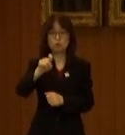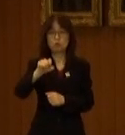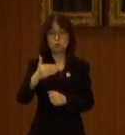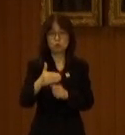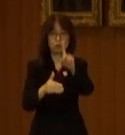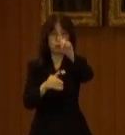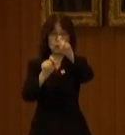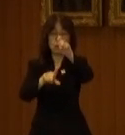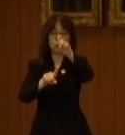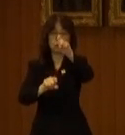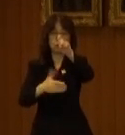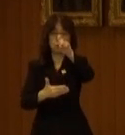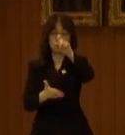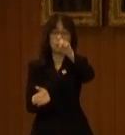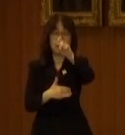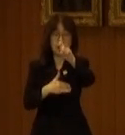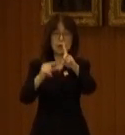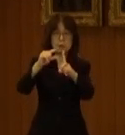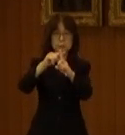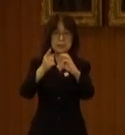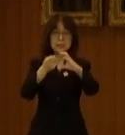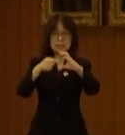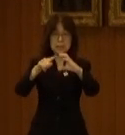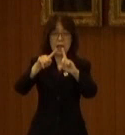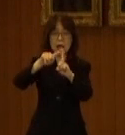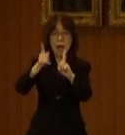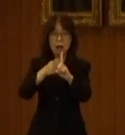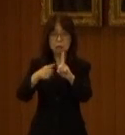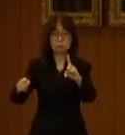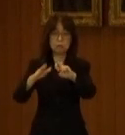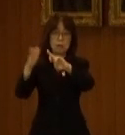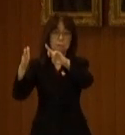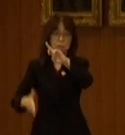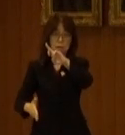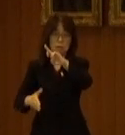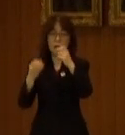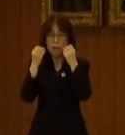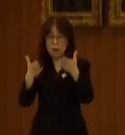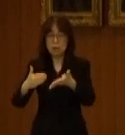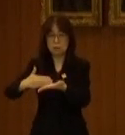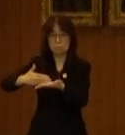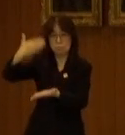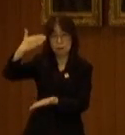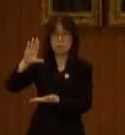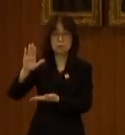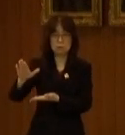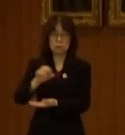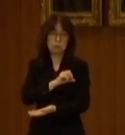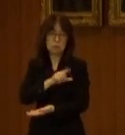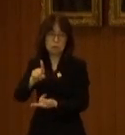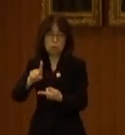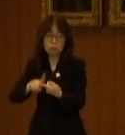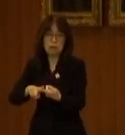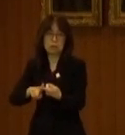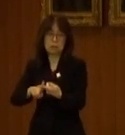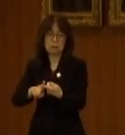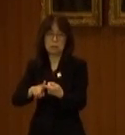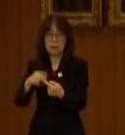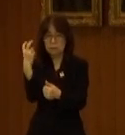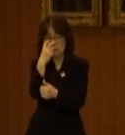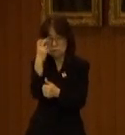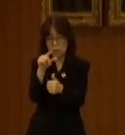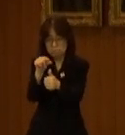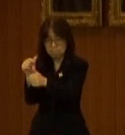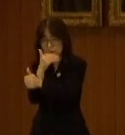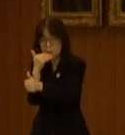ります PCR 検査センターを開設する予定です。積極的な検査を実施できる体制を整